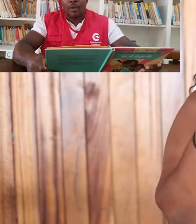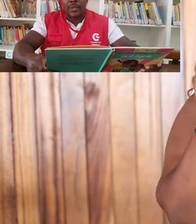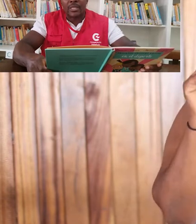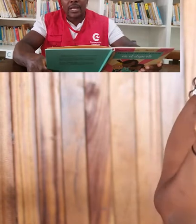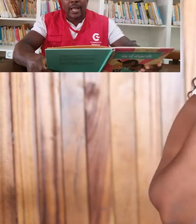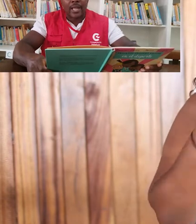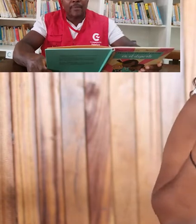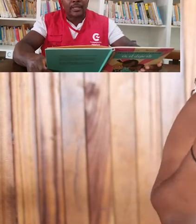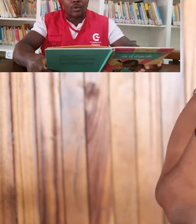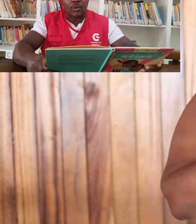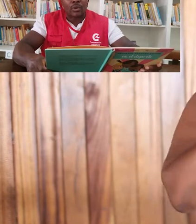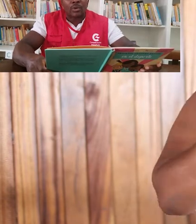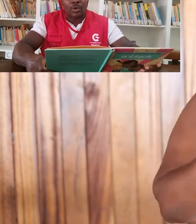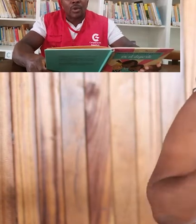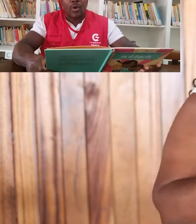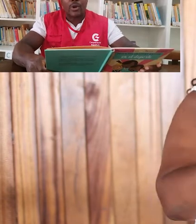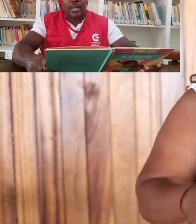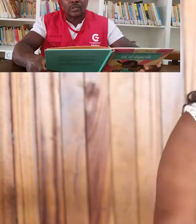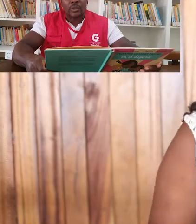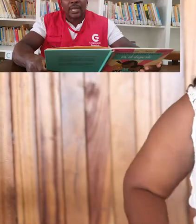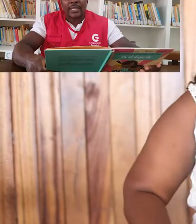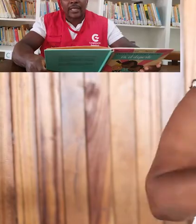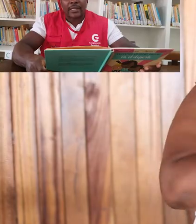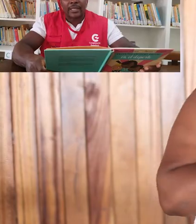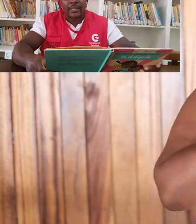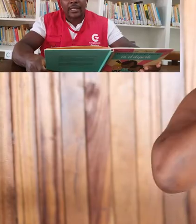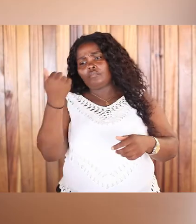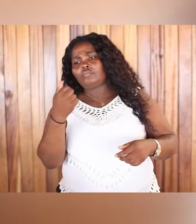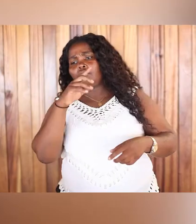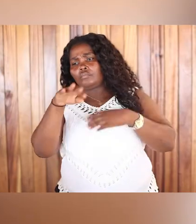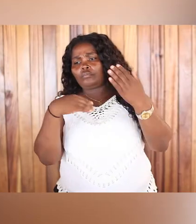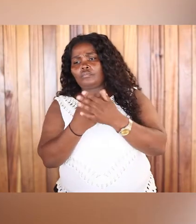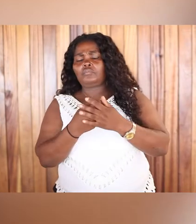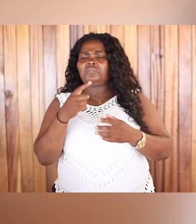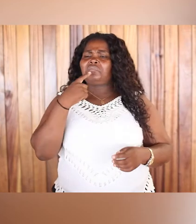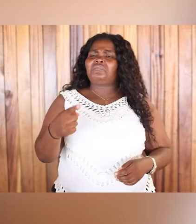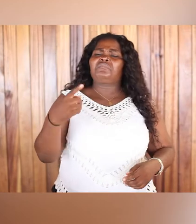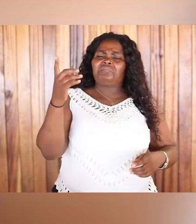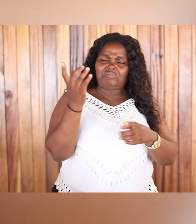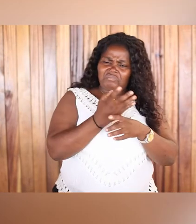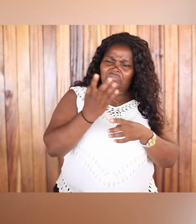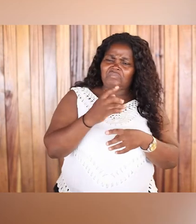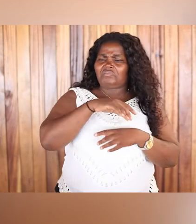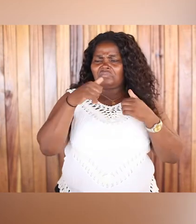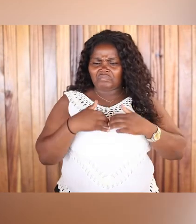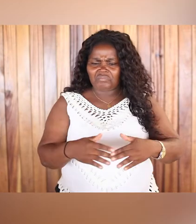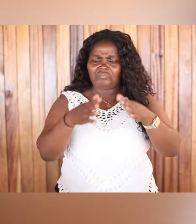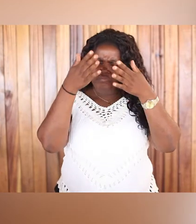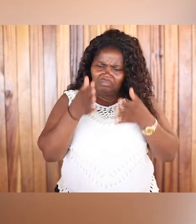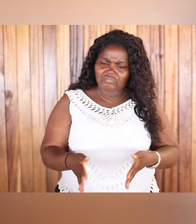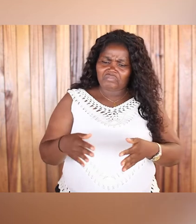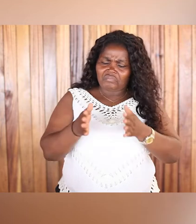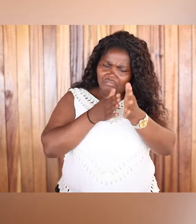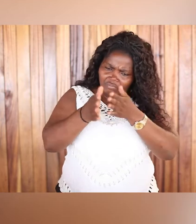compitiera en pantalón corto como el resto de las atletas y la amenazaban continuamente para que dejara de correr.